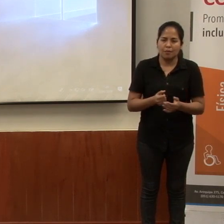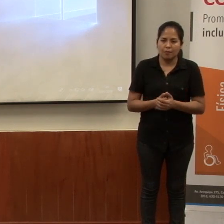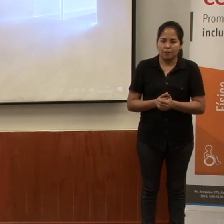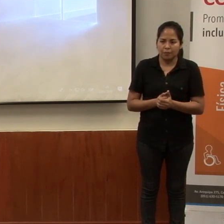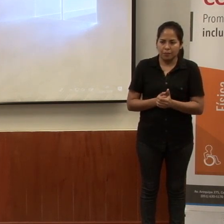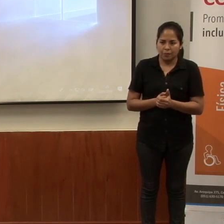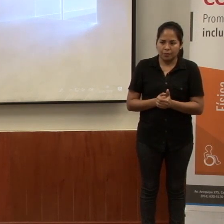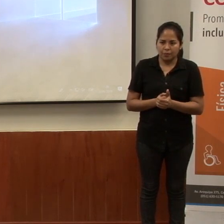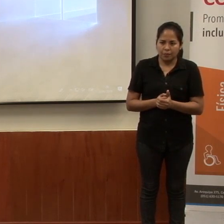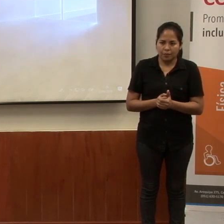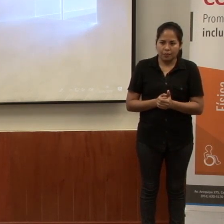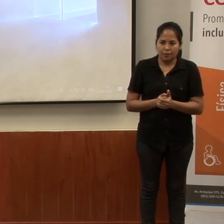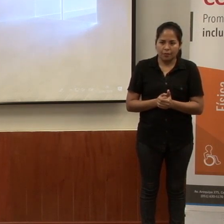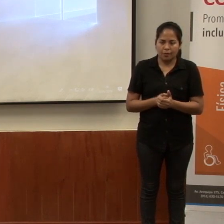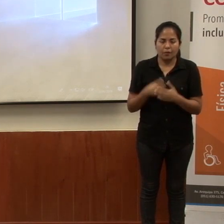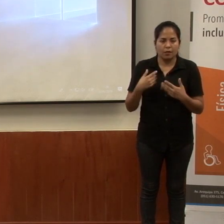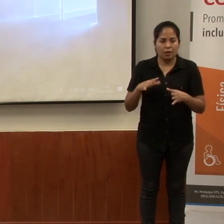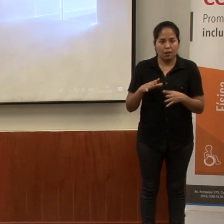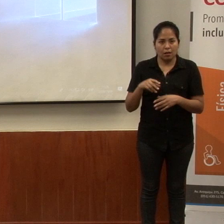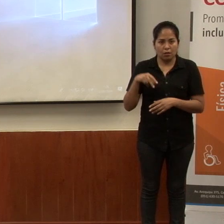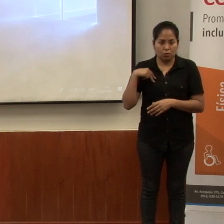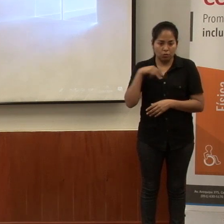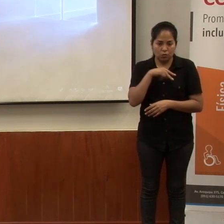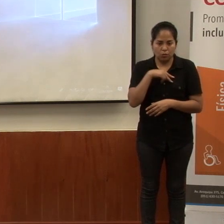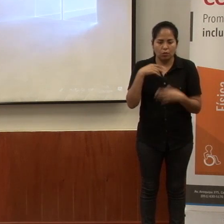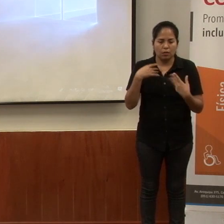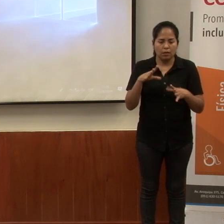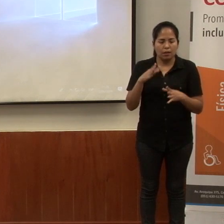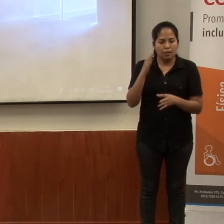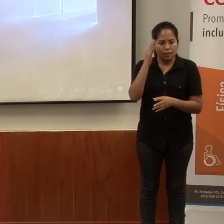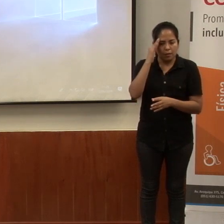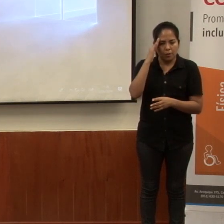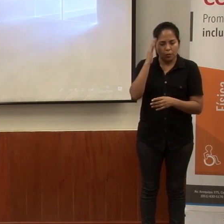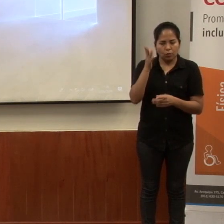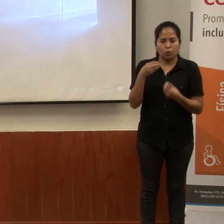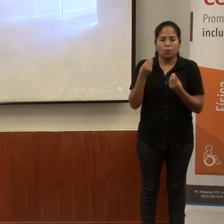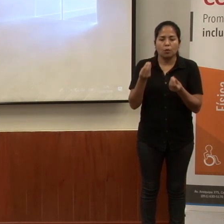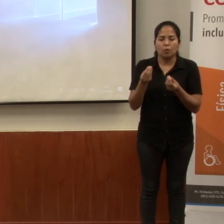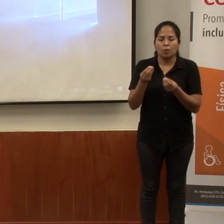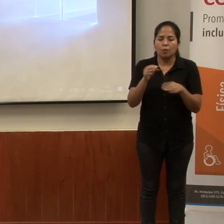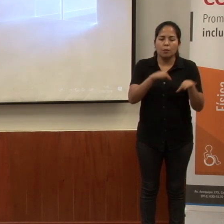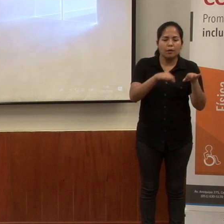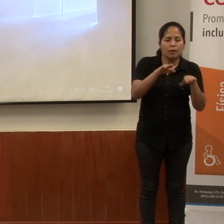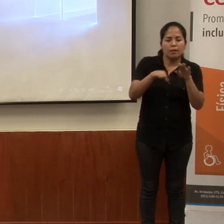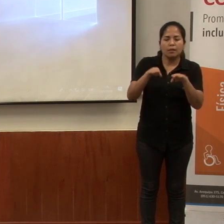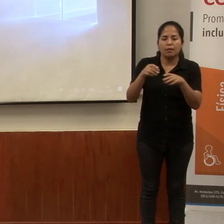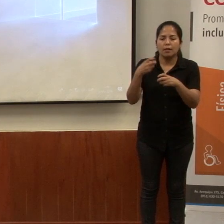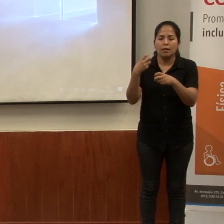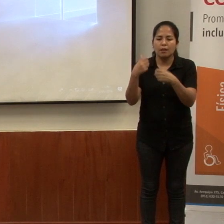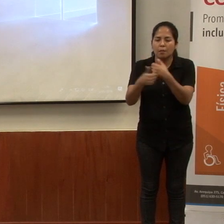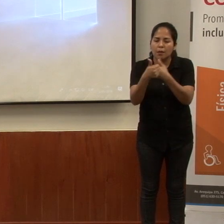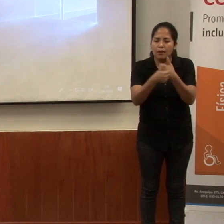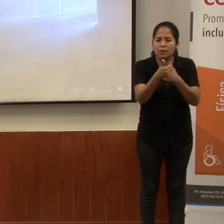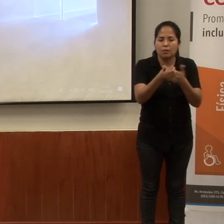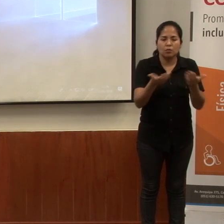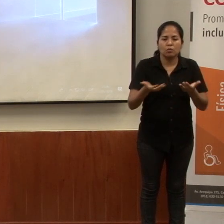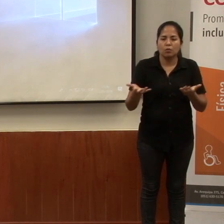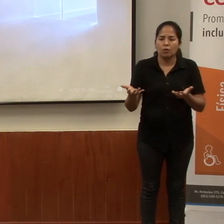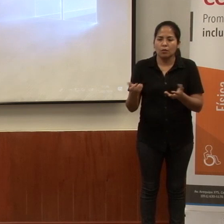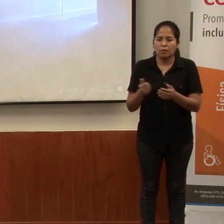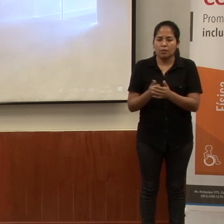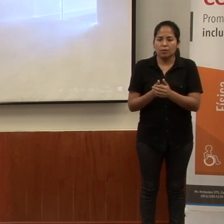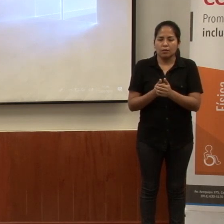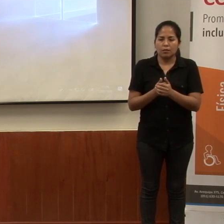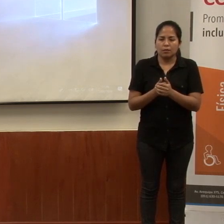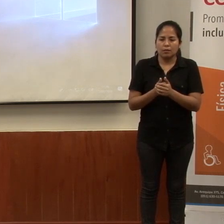miren, nosotros ahora tenemos un sistema que me está detectando las variables de riesgo. ¿Cuáles son las variables de riesgo?